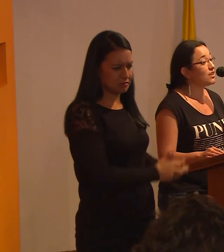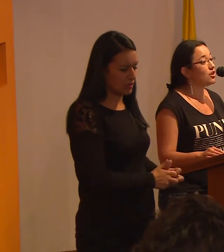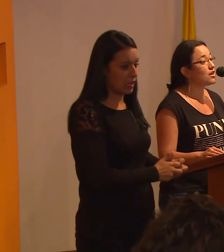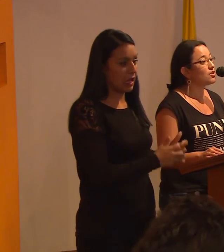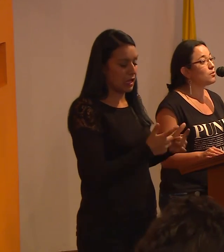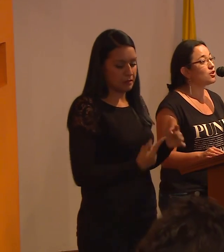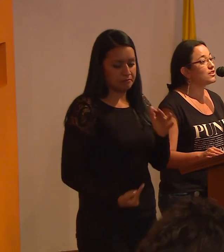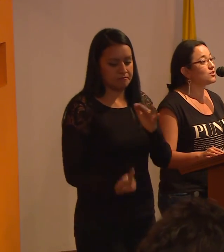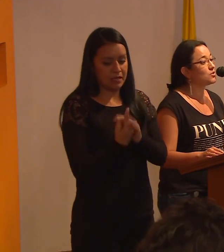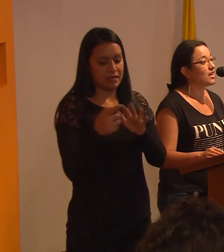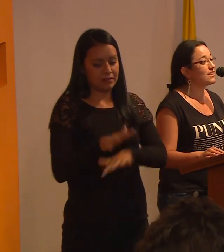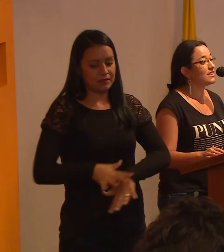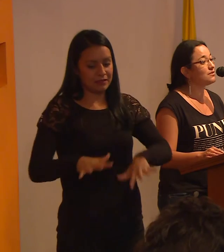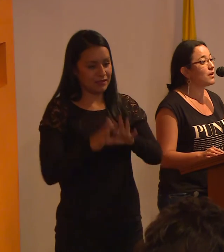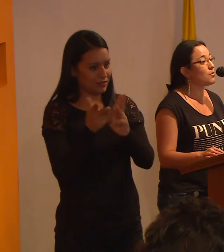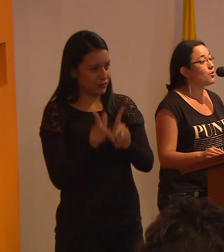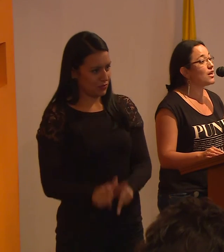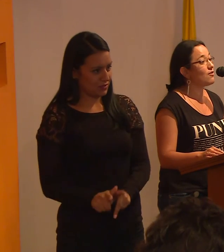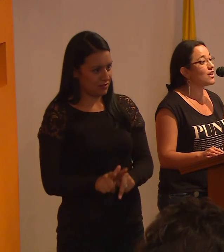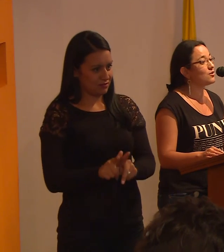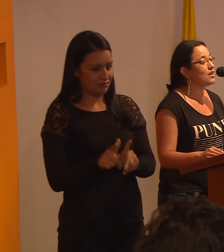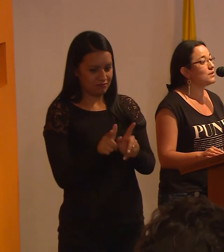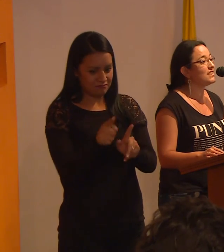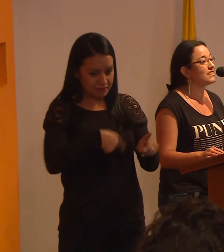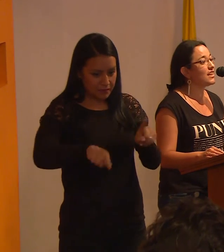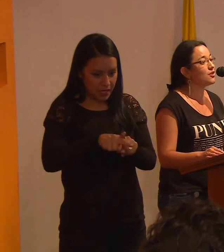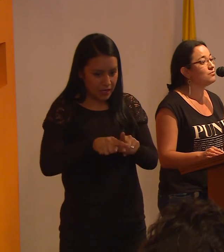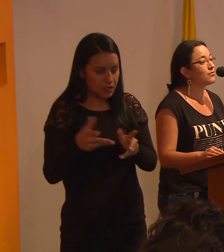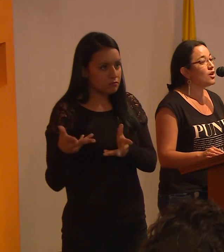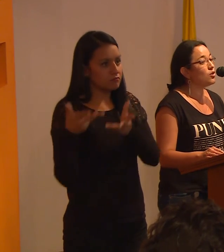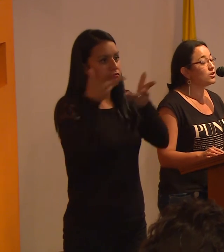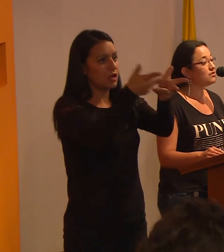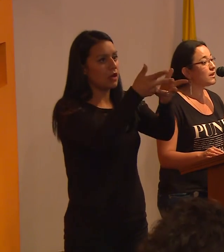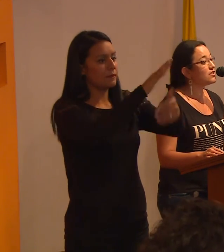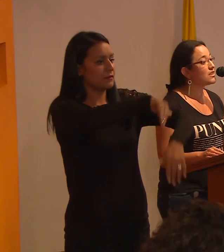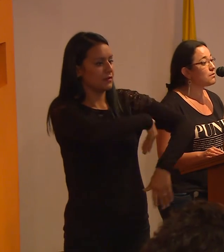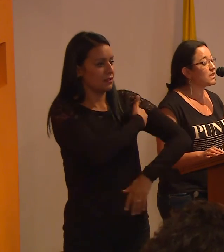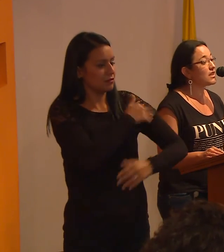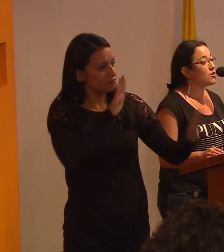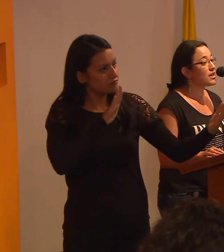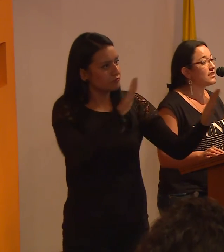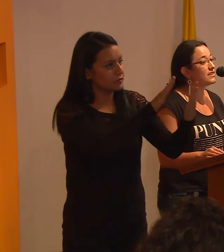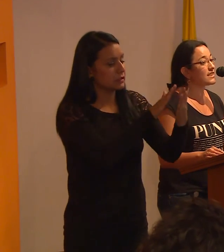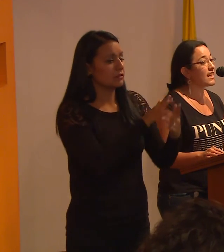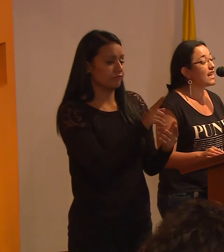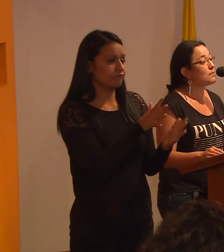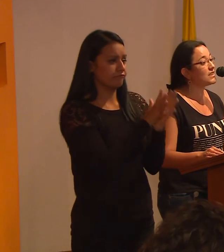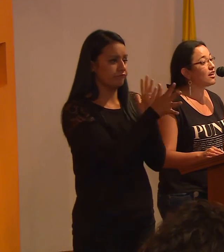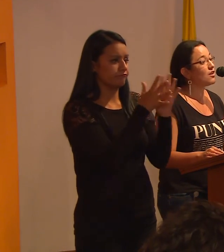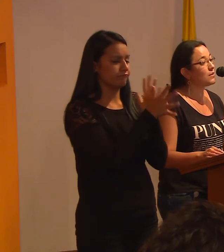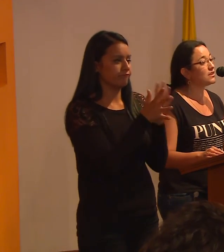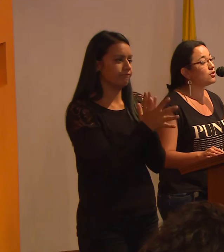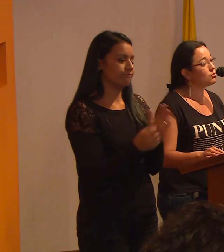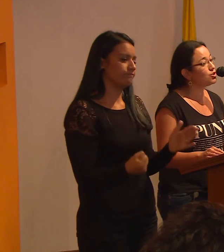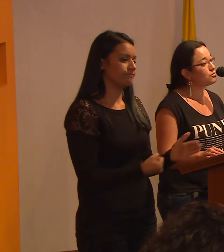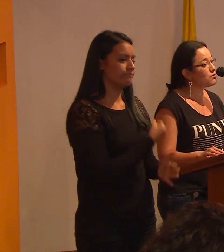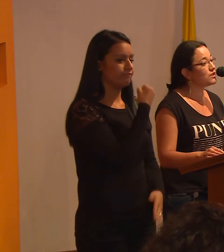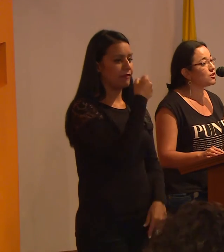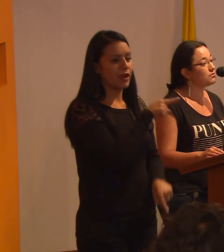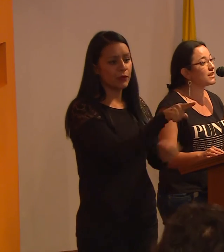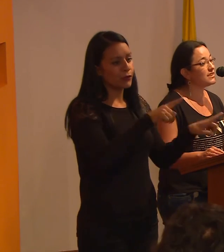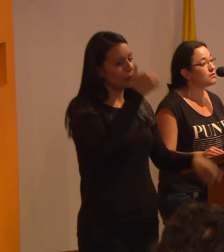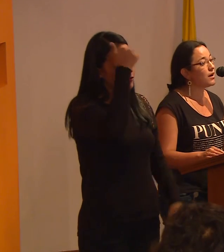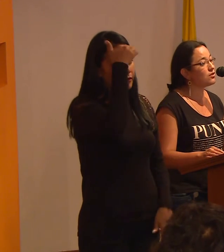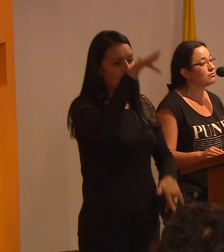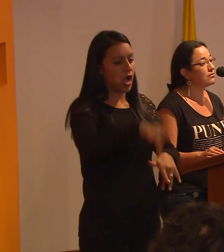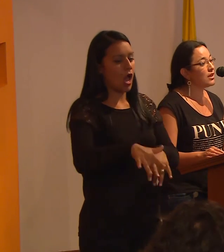un espacio abierto por los estudiantes para poder hablar con el ministerio, un espacio que también tengo que decir que lamentablemente no muchos